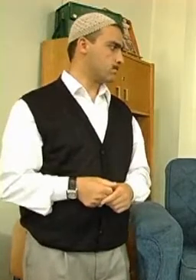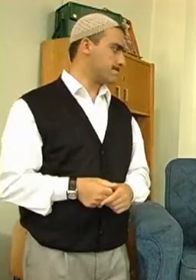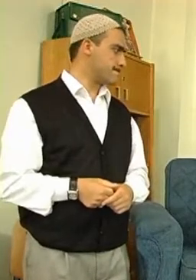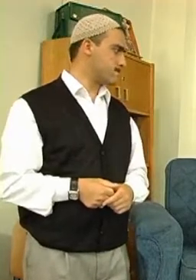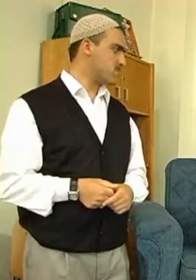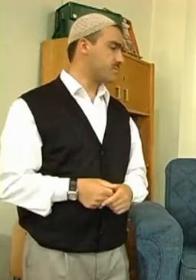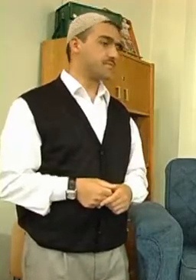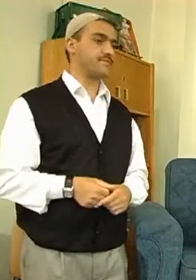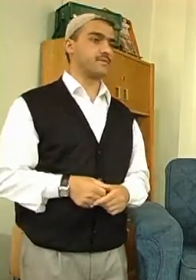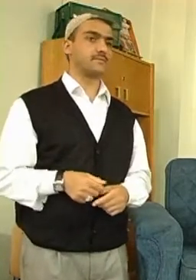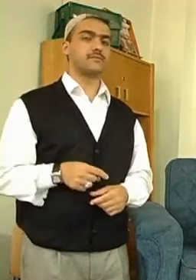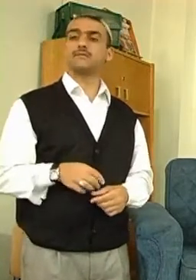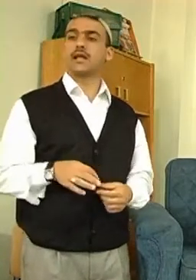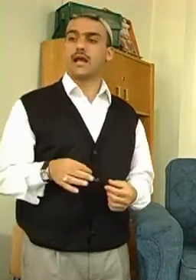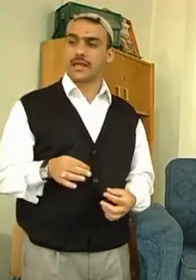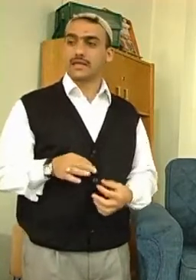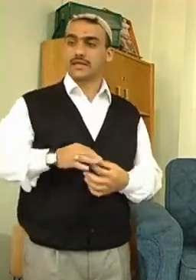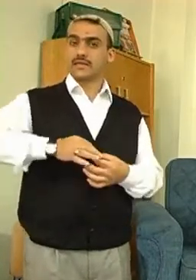geçiyoruz. İnsan Allah'ın antika sanatı.